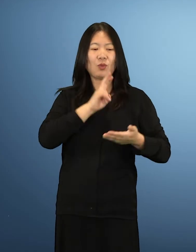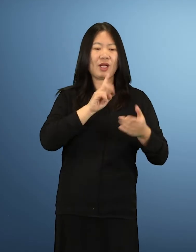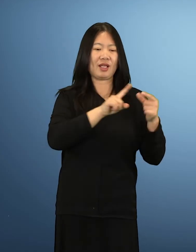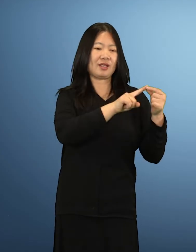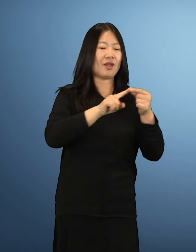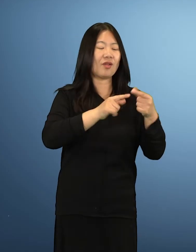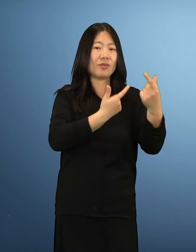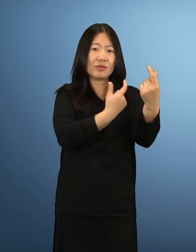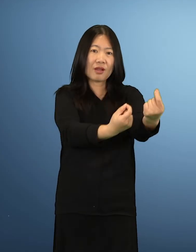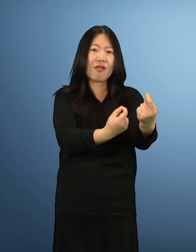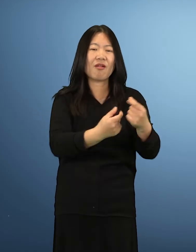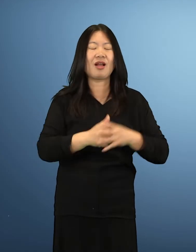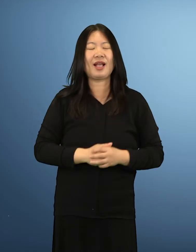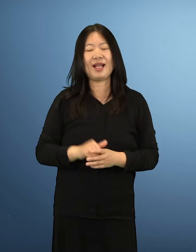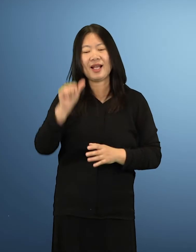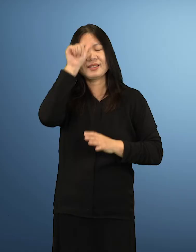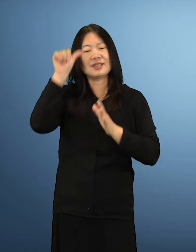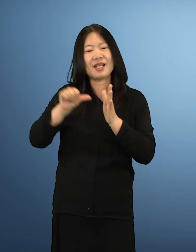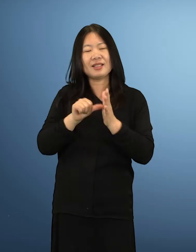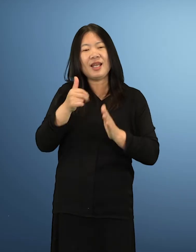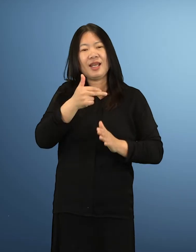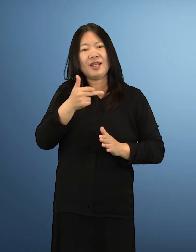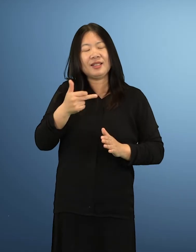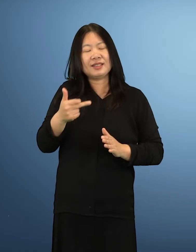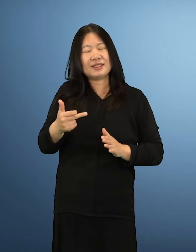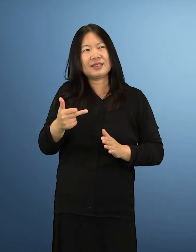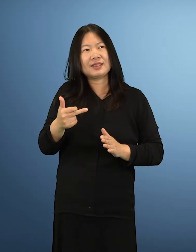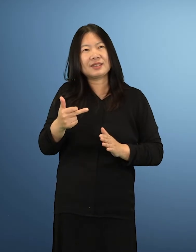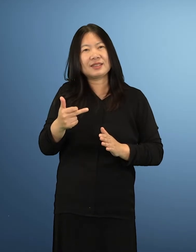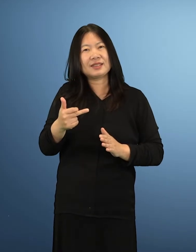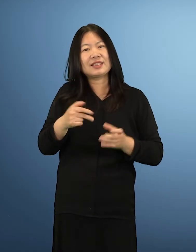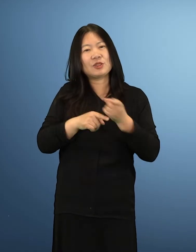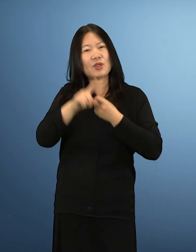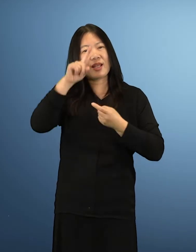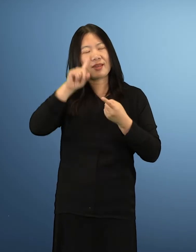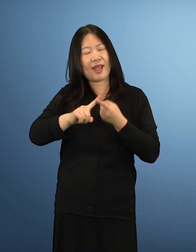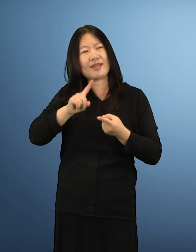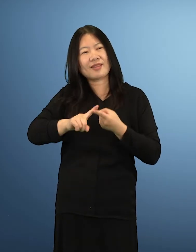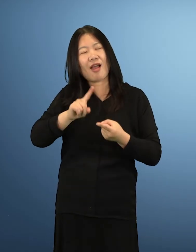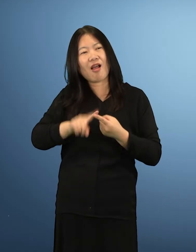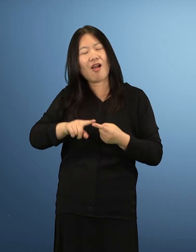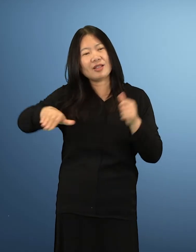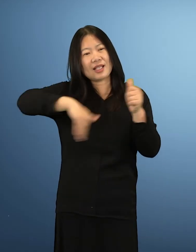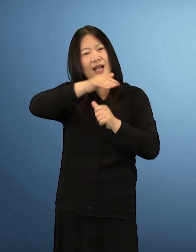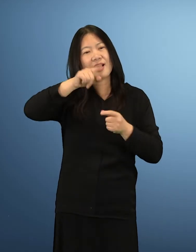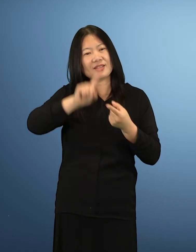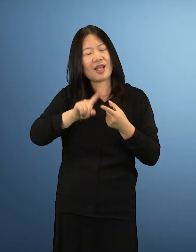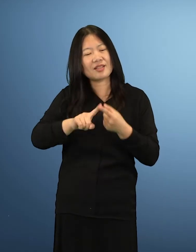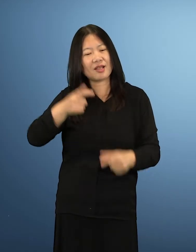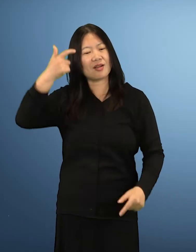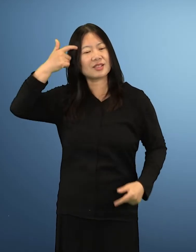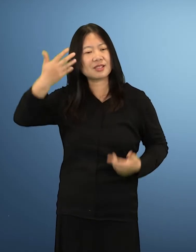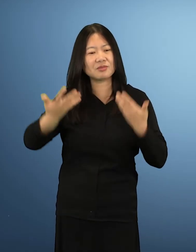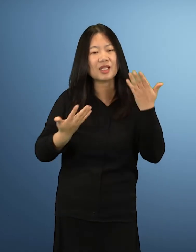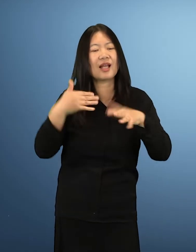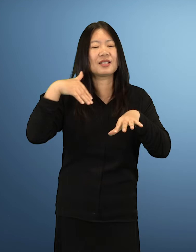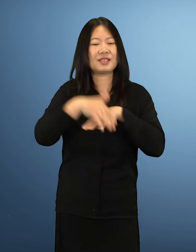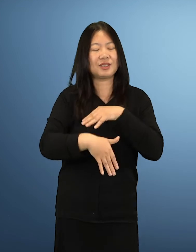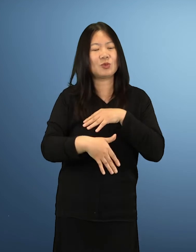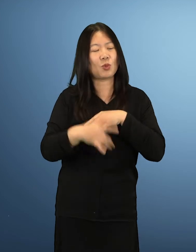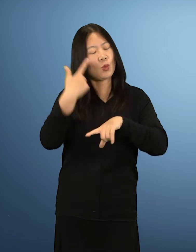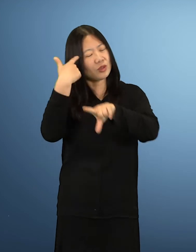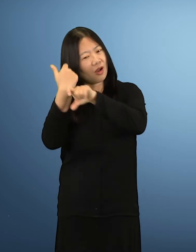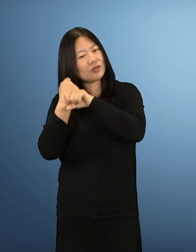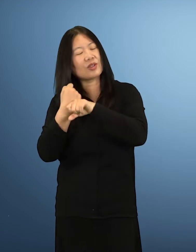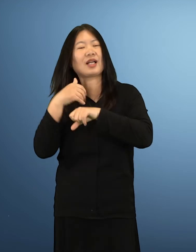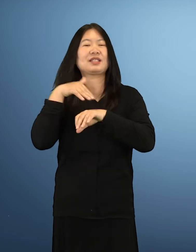노랫말처럼 인생의 큰 담론에 대한 질문일 수밖에 없어요. 철학은